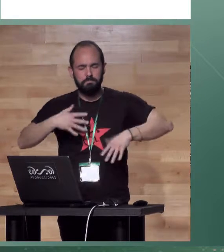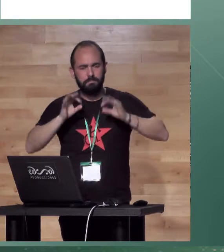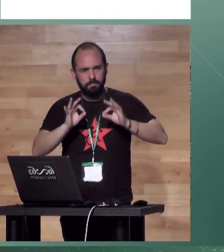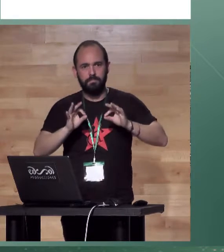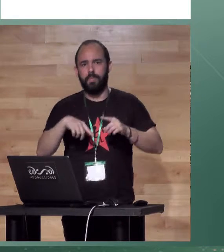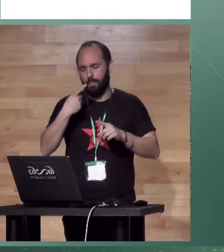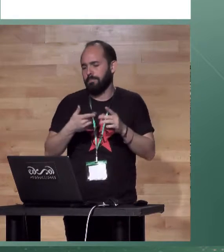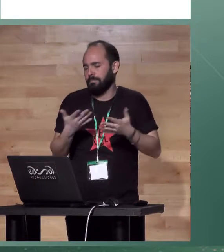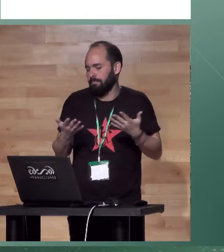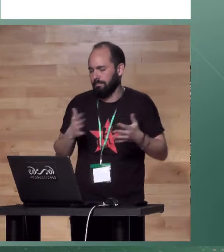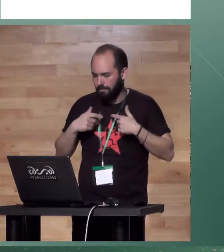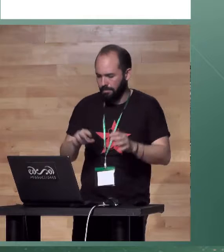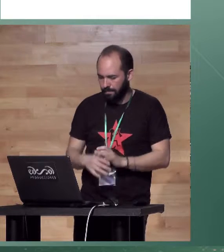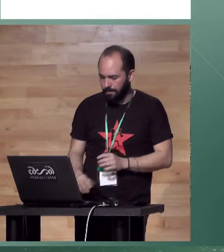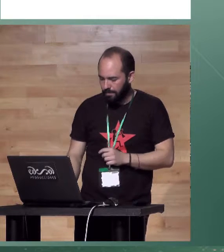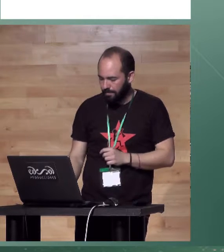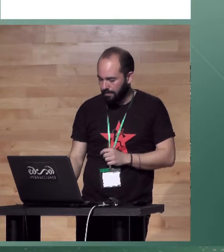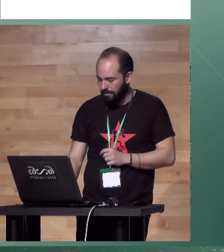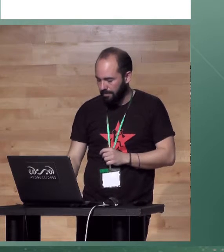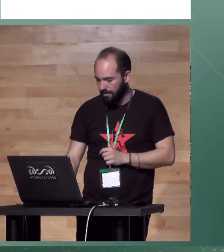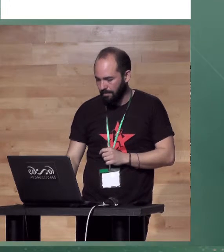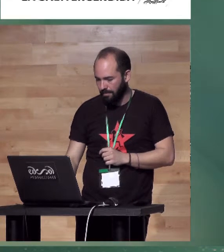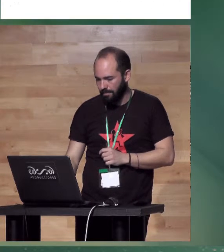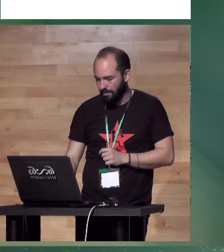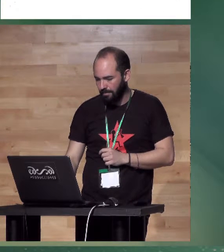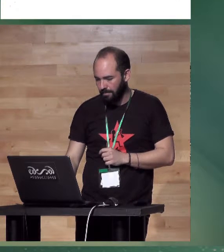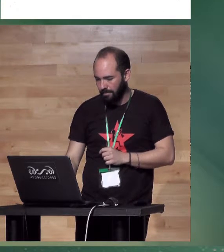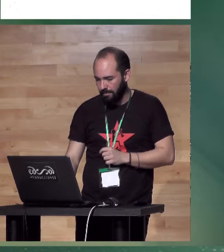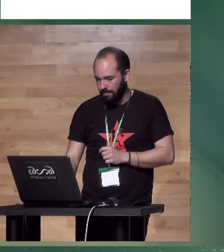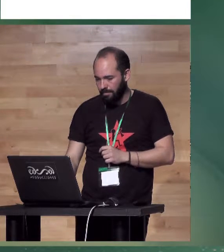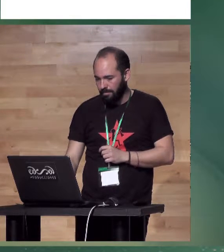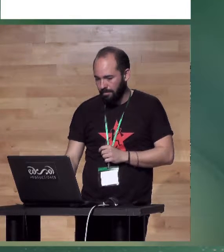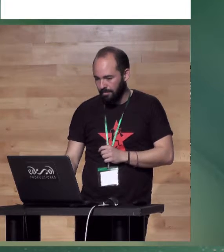digamos, estas tres partes del guión.